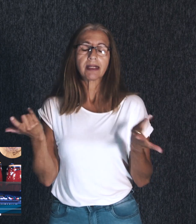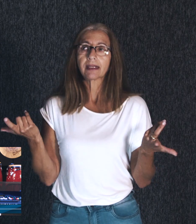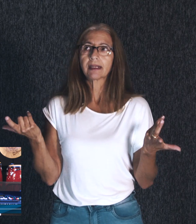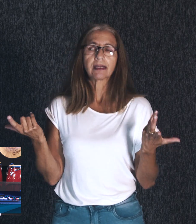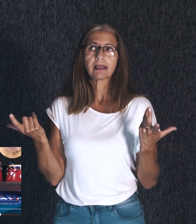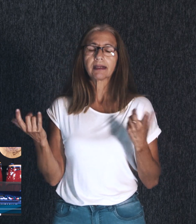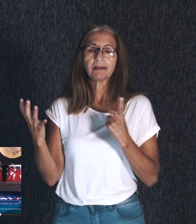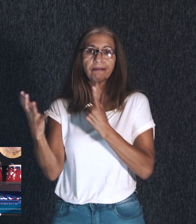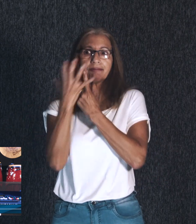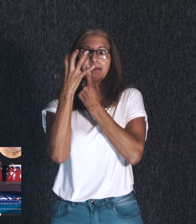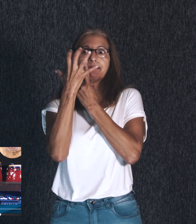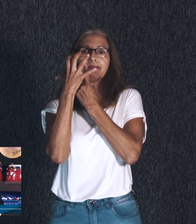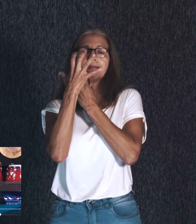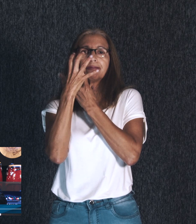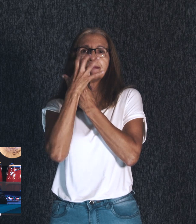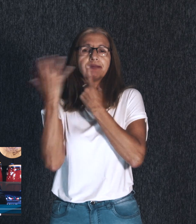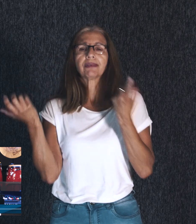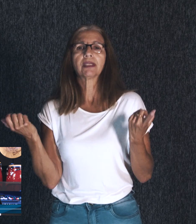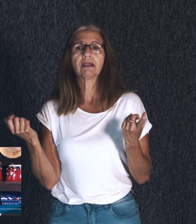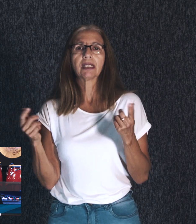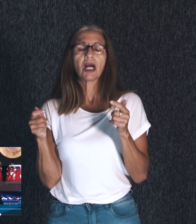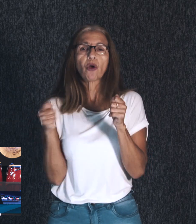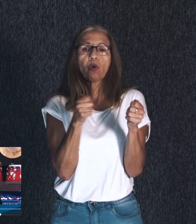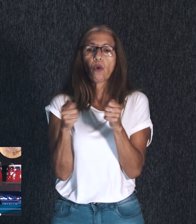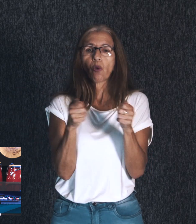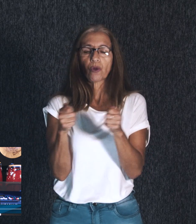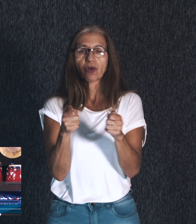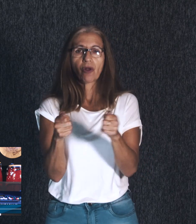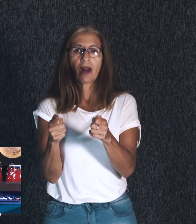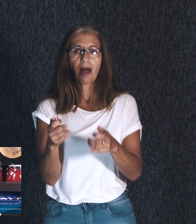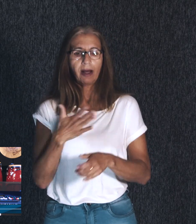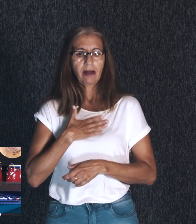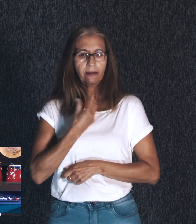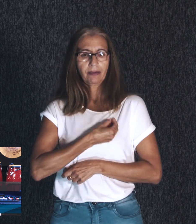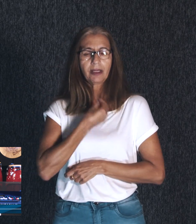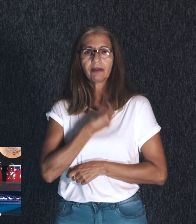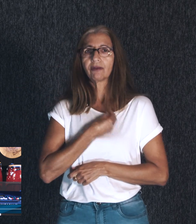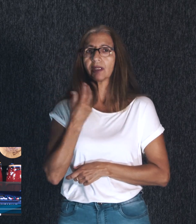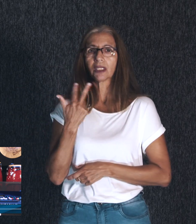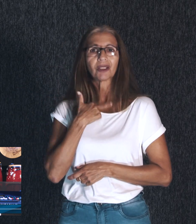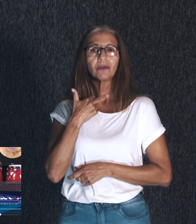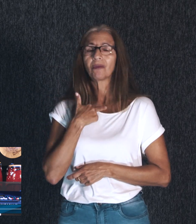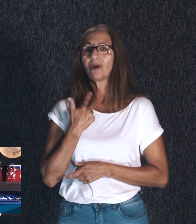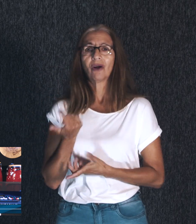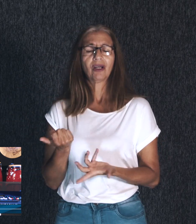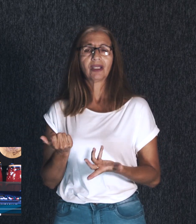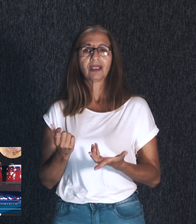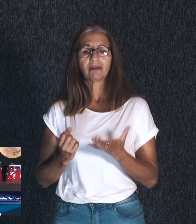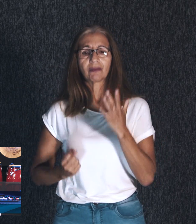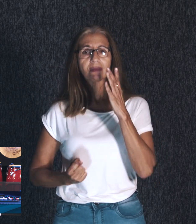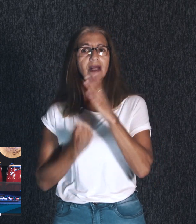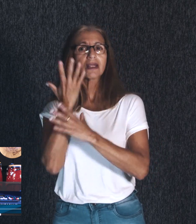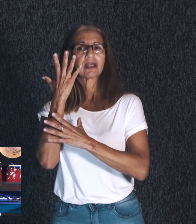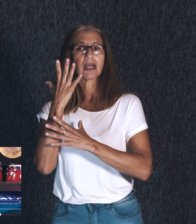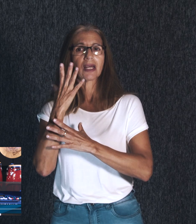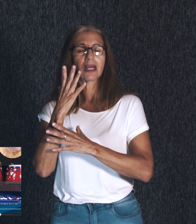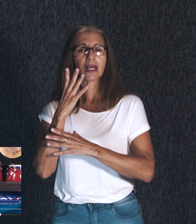da nossa vida, gerar doenças no nosso corpo e até